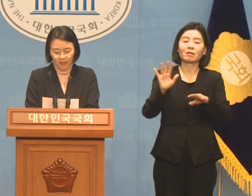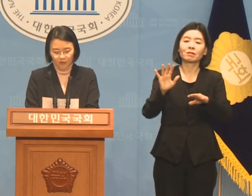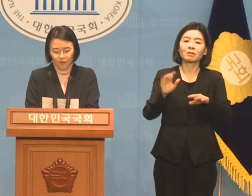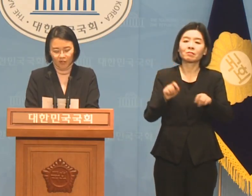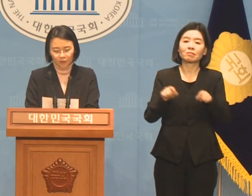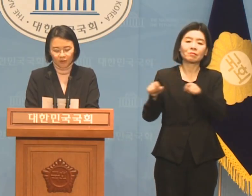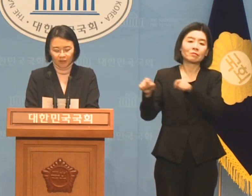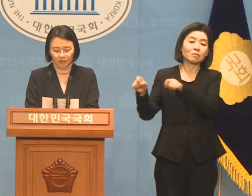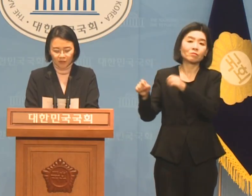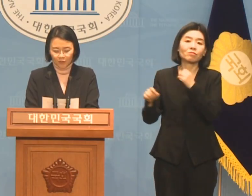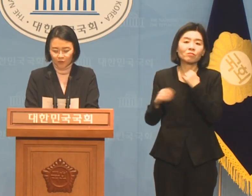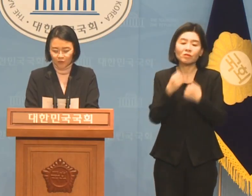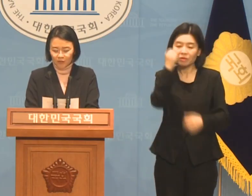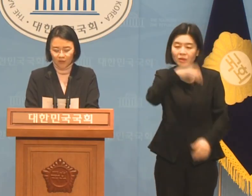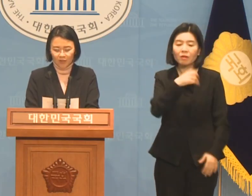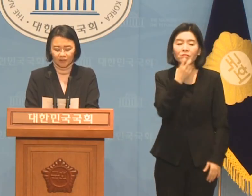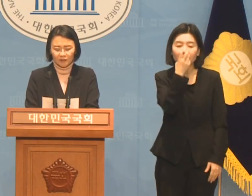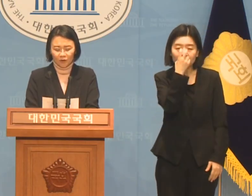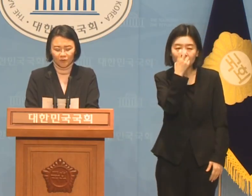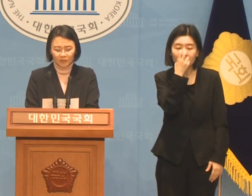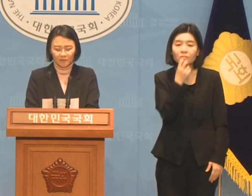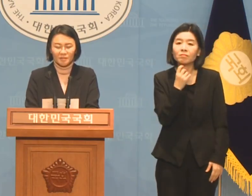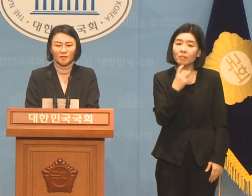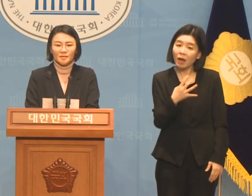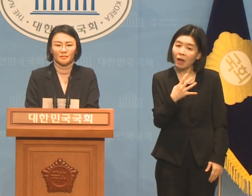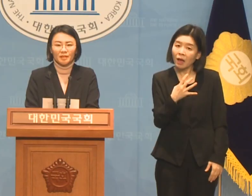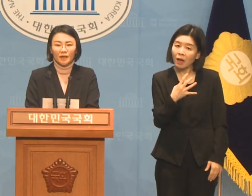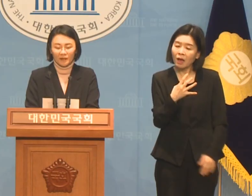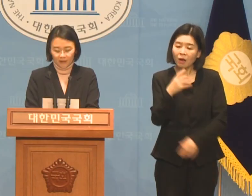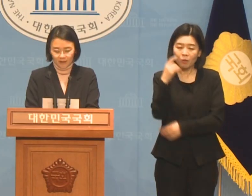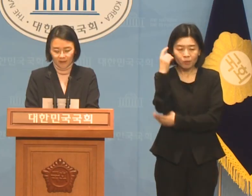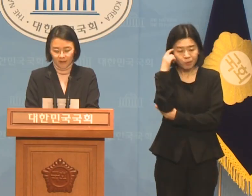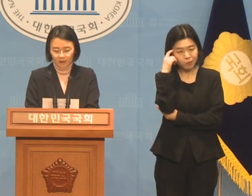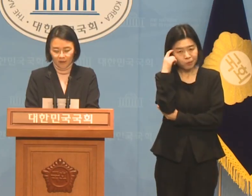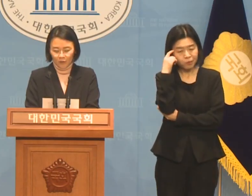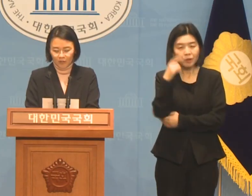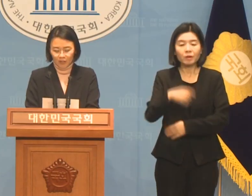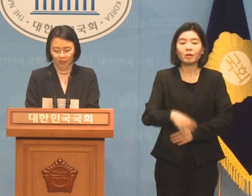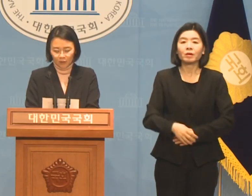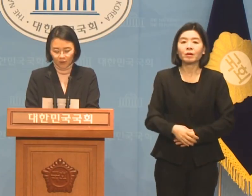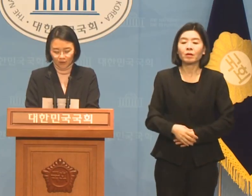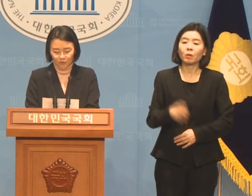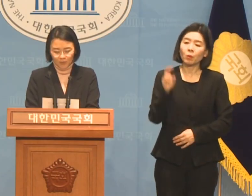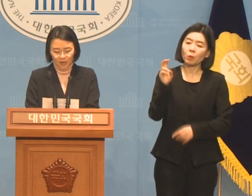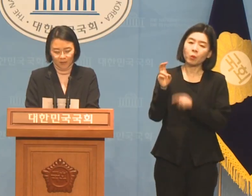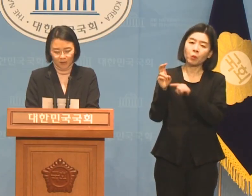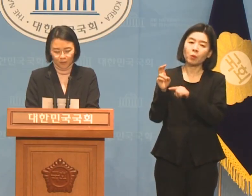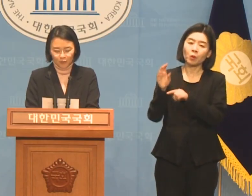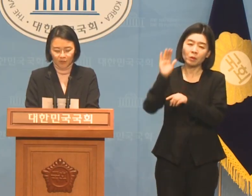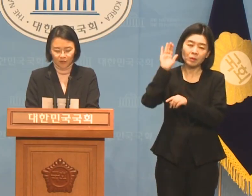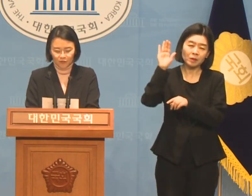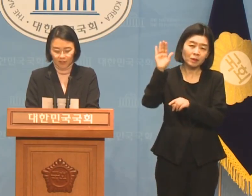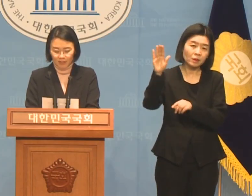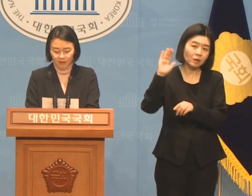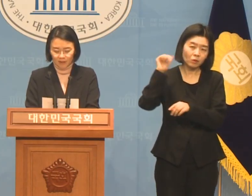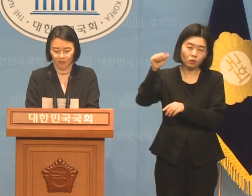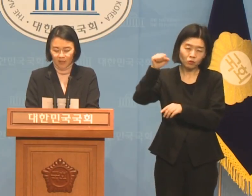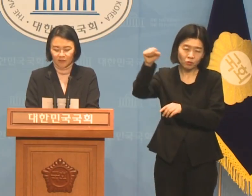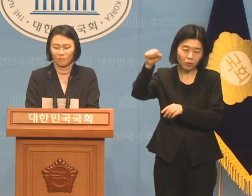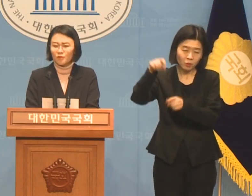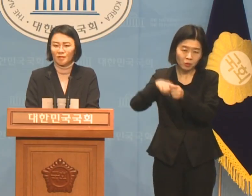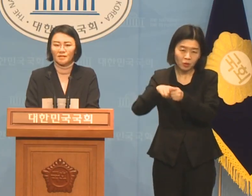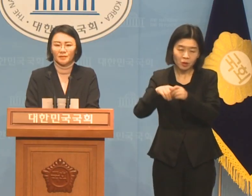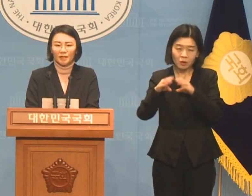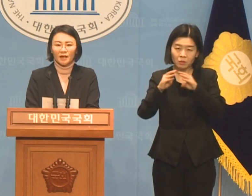시장에 예의주시하고 있다는 신호를 준 상황은 더욱 의심스럽습니다. 혹시 대권을 준비하며 부동산 투자자들을